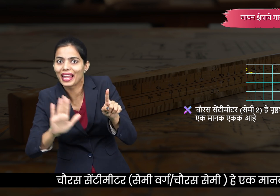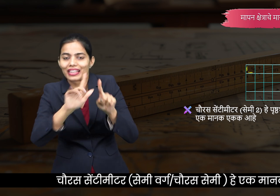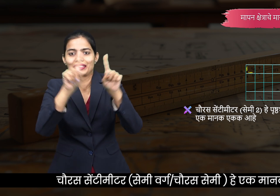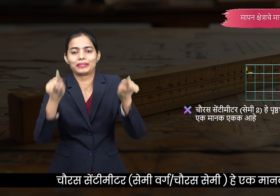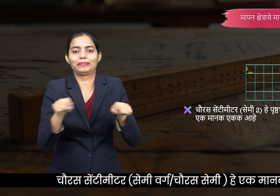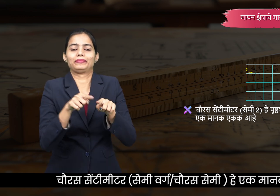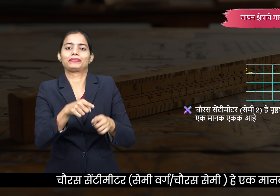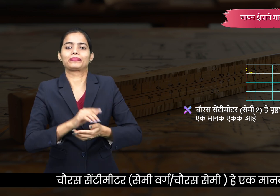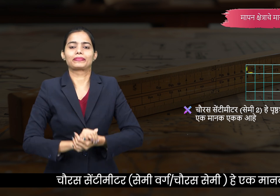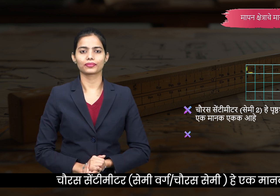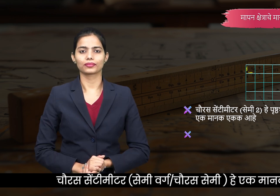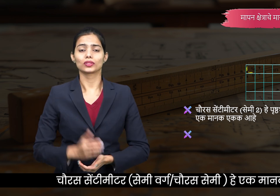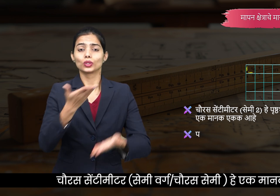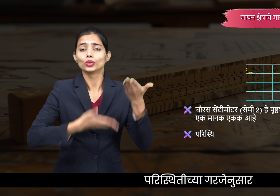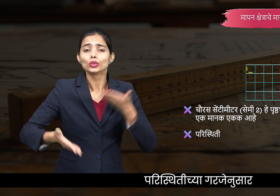आहे।